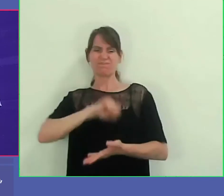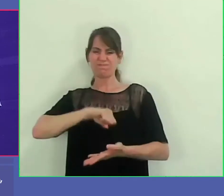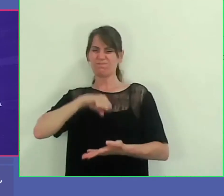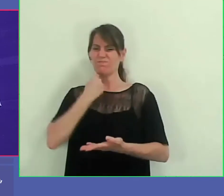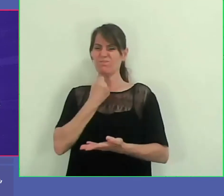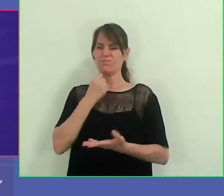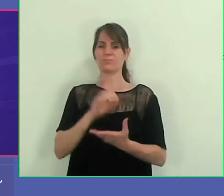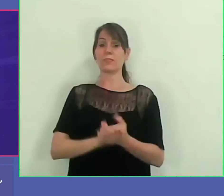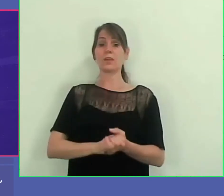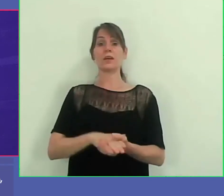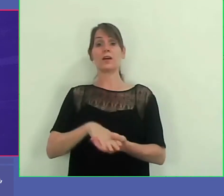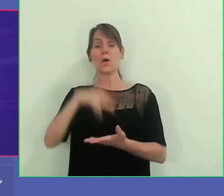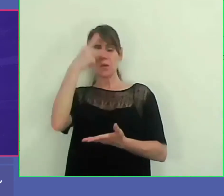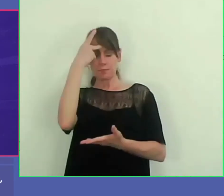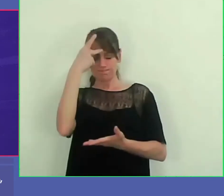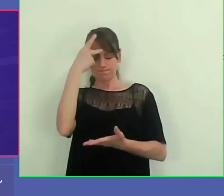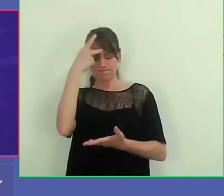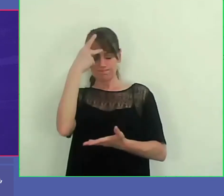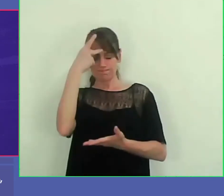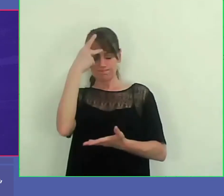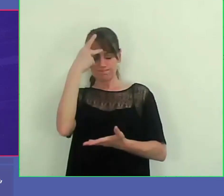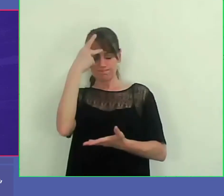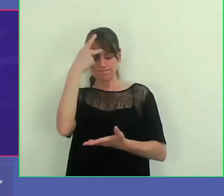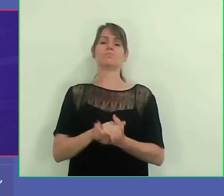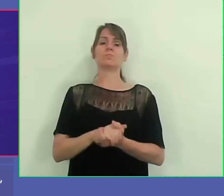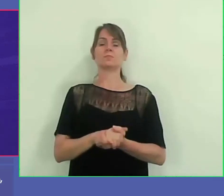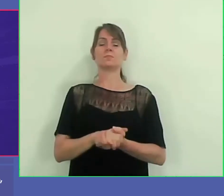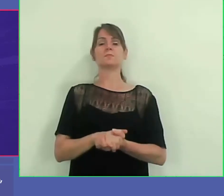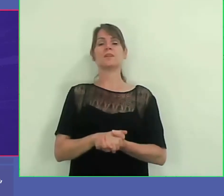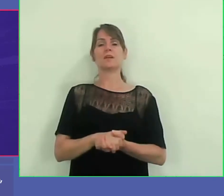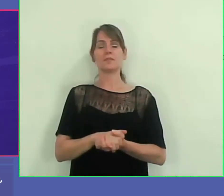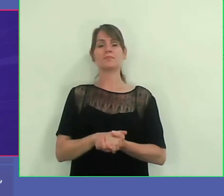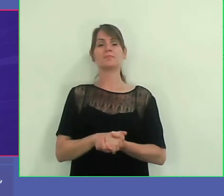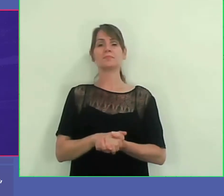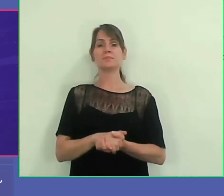Egoísmo. Isso está em King James atualizada. Egoísmo.